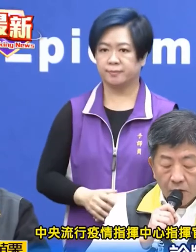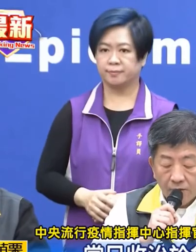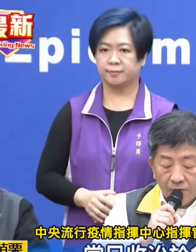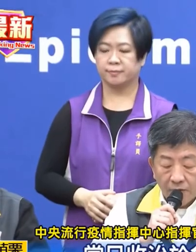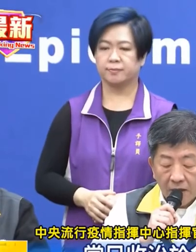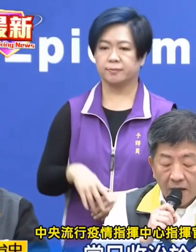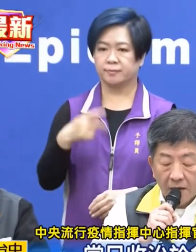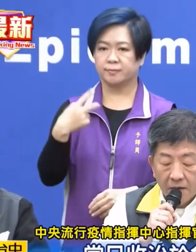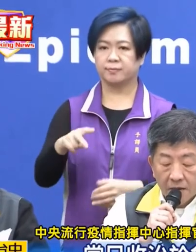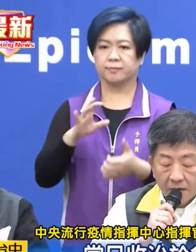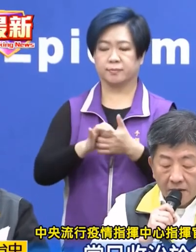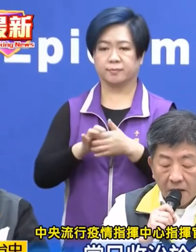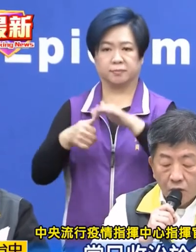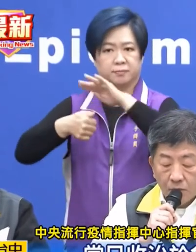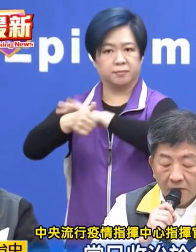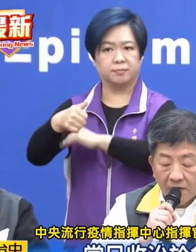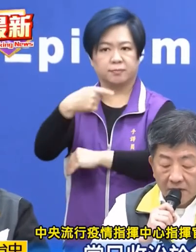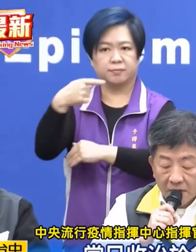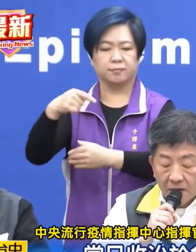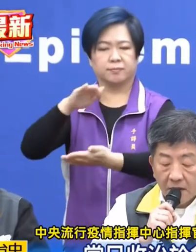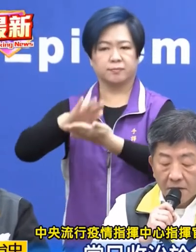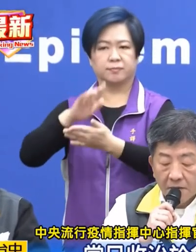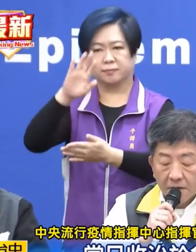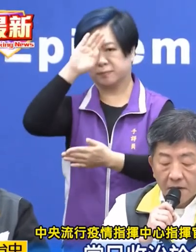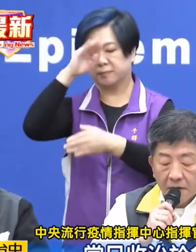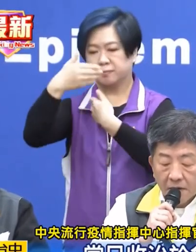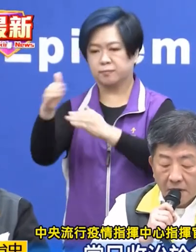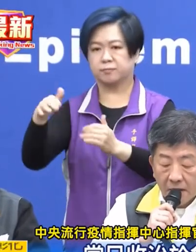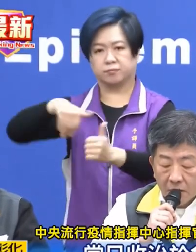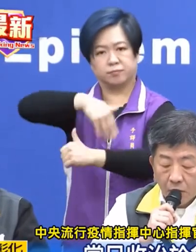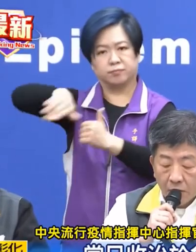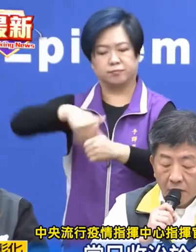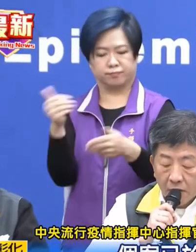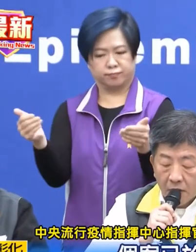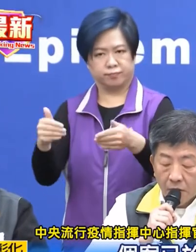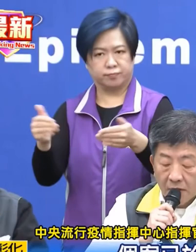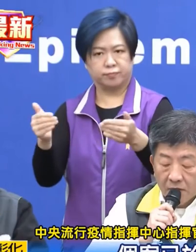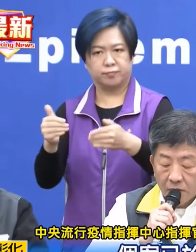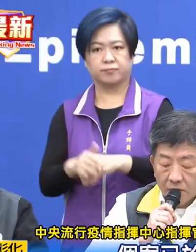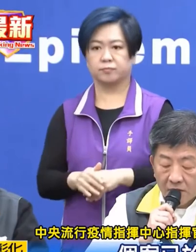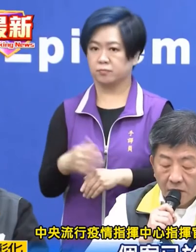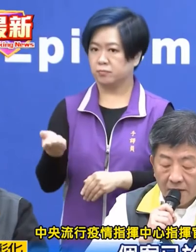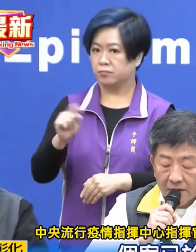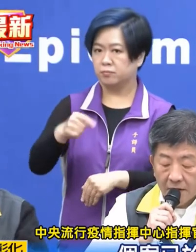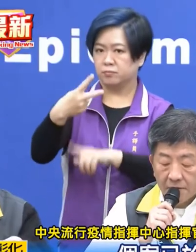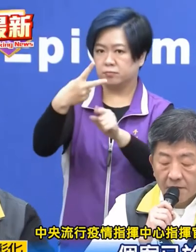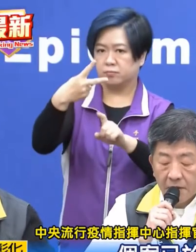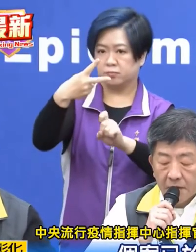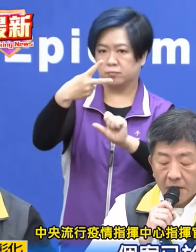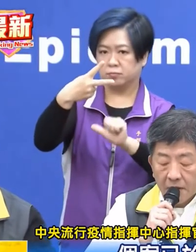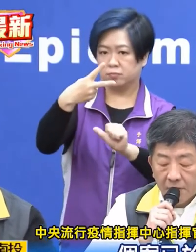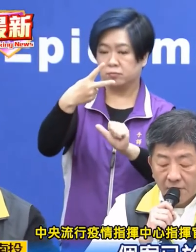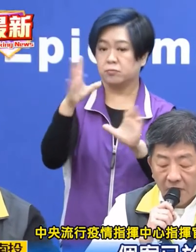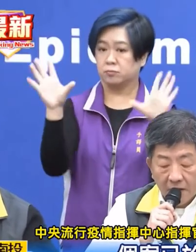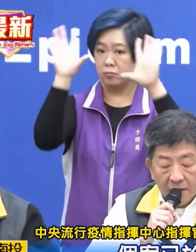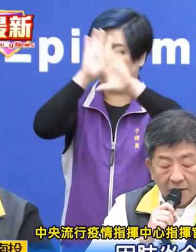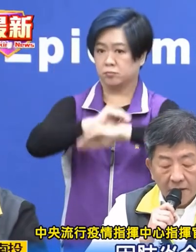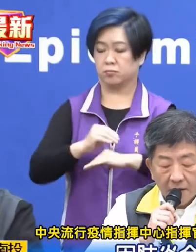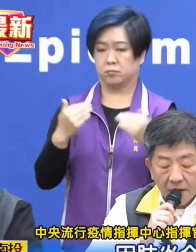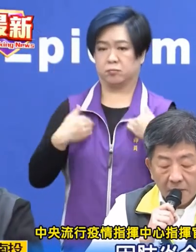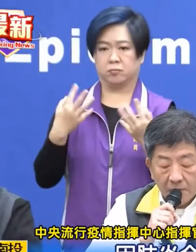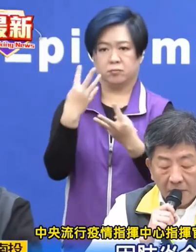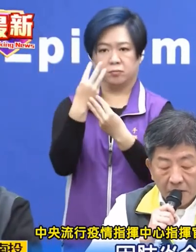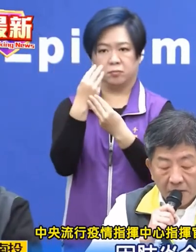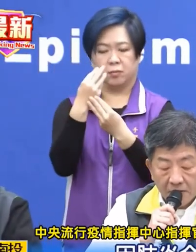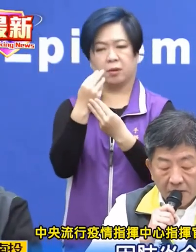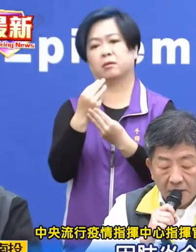日收治于负压加护病房治疗，个案于2月15日晚间因肺